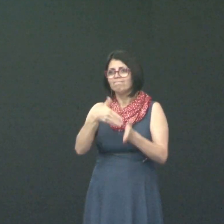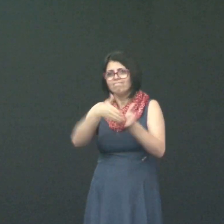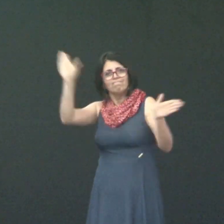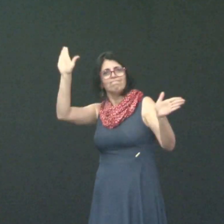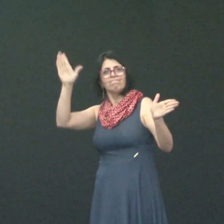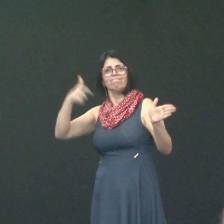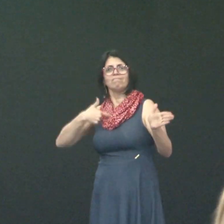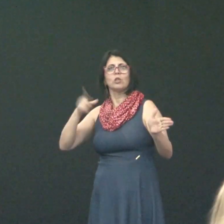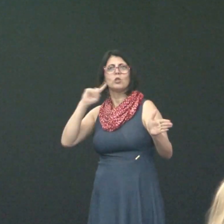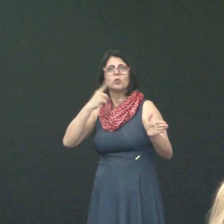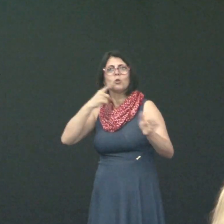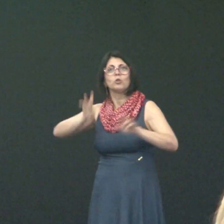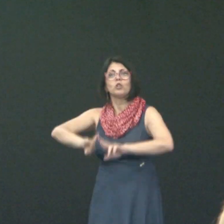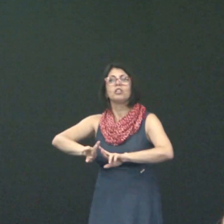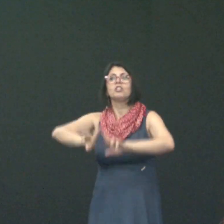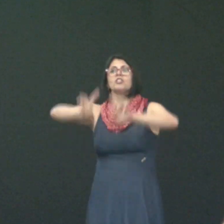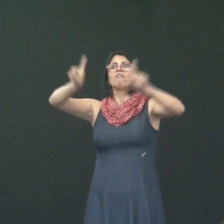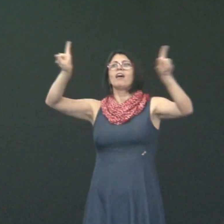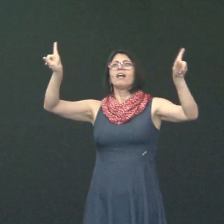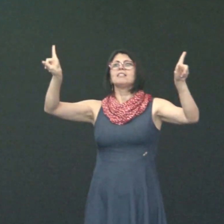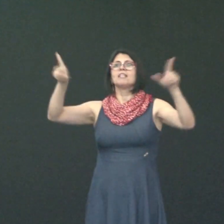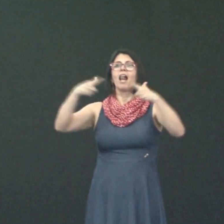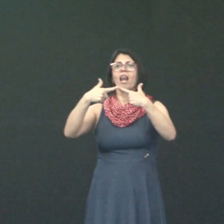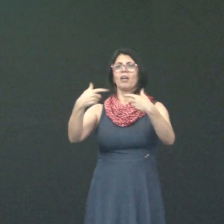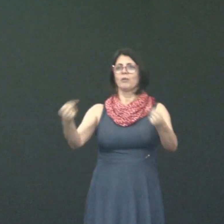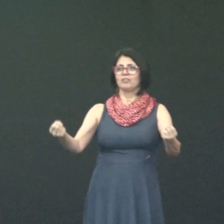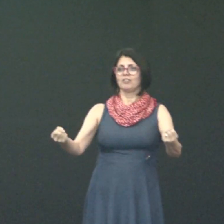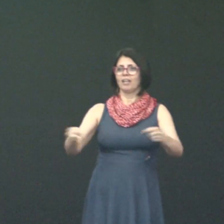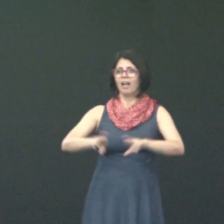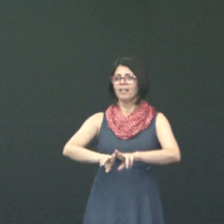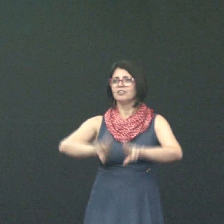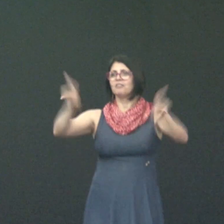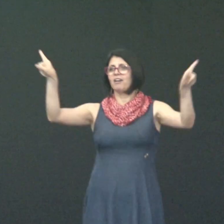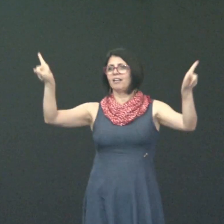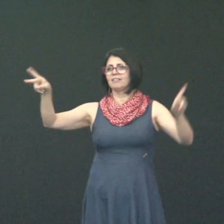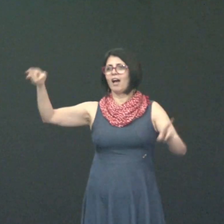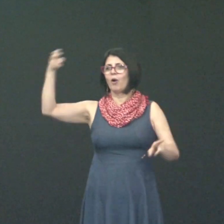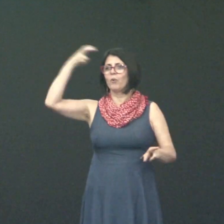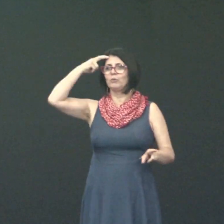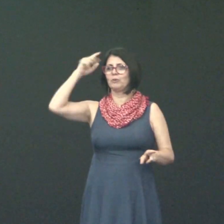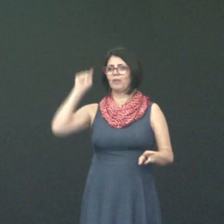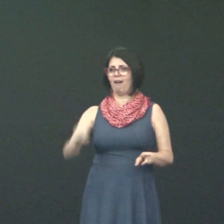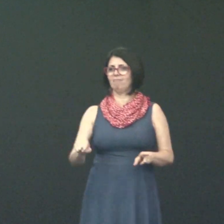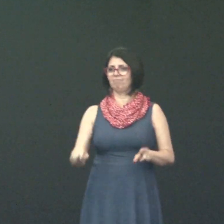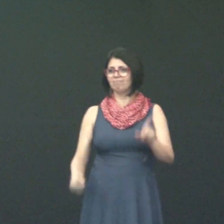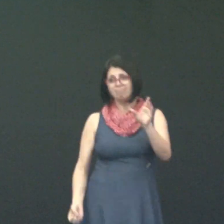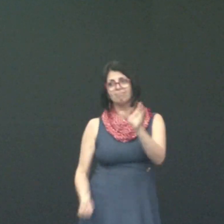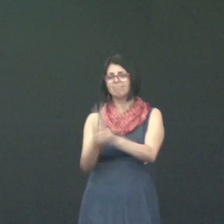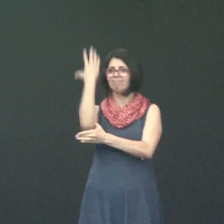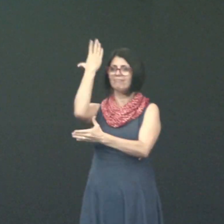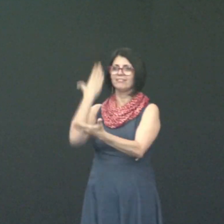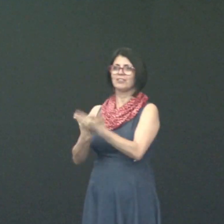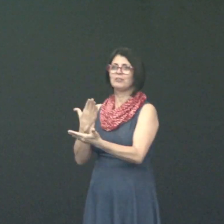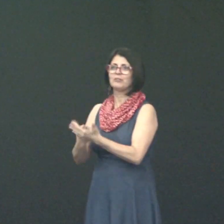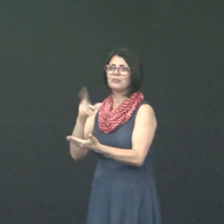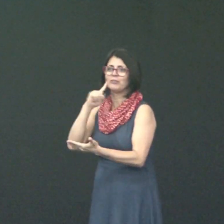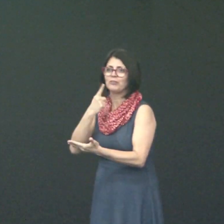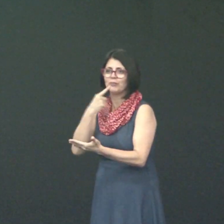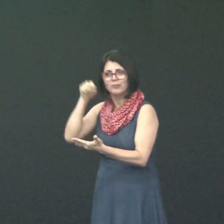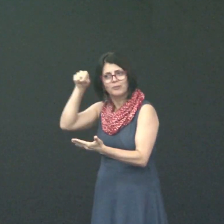tal e me desvencilhar, ou seja, é uma linguística voltada especificamente para a cultura